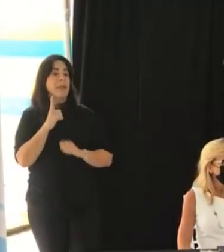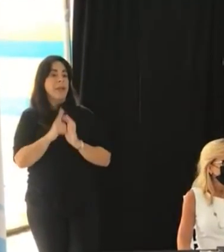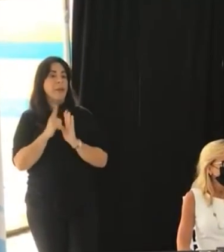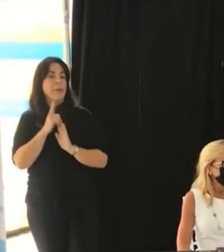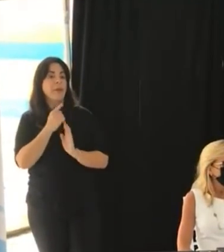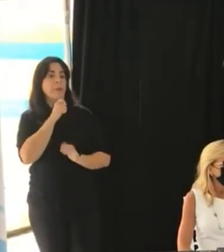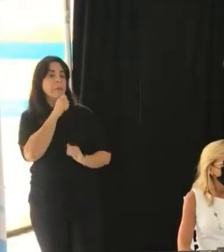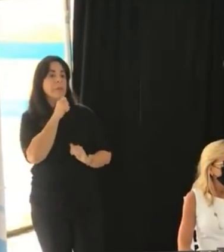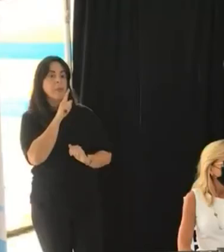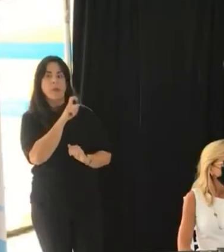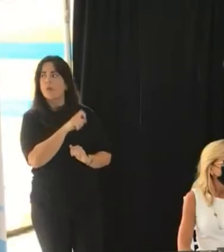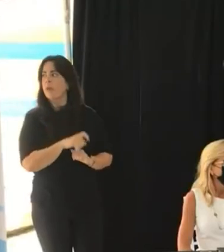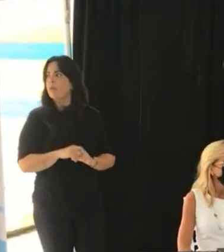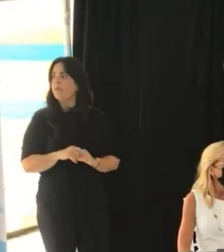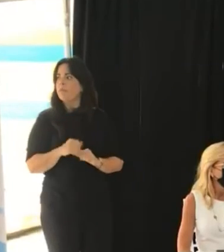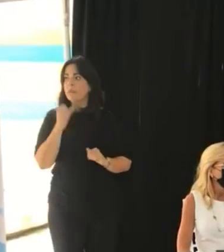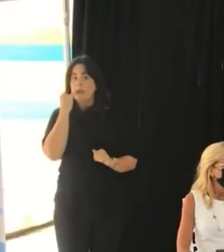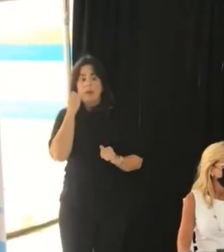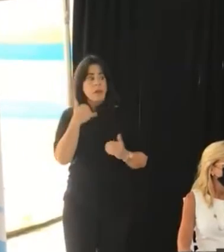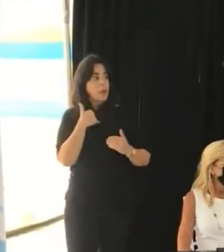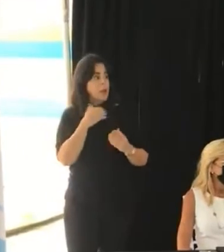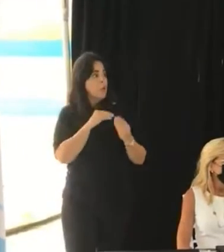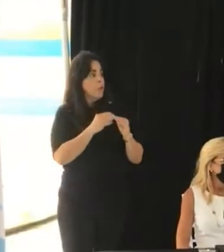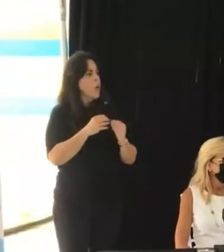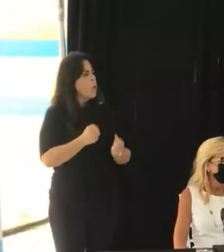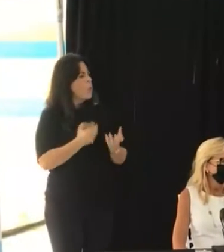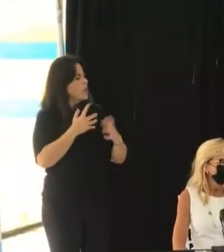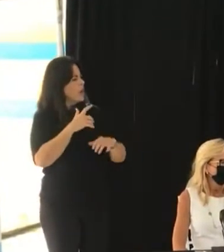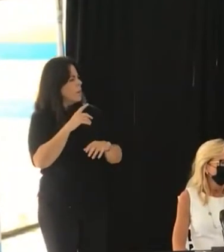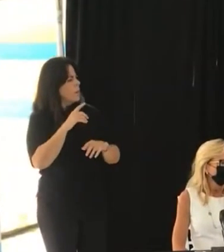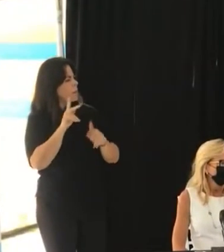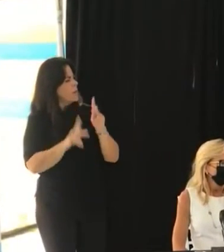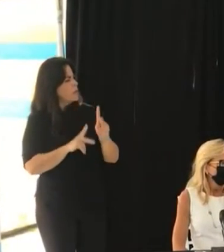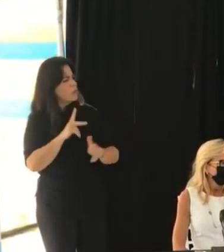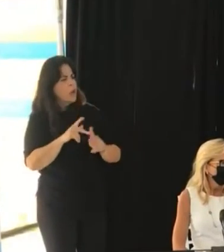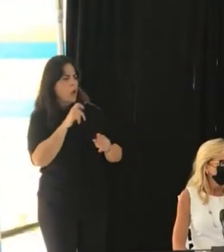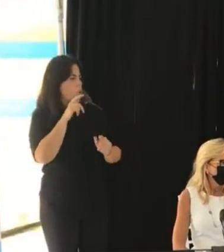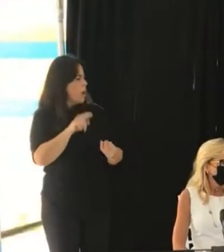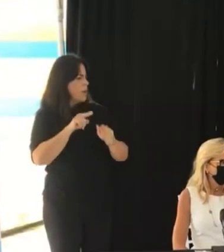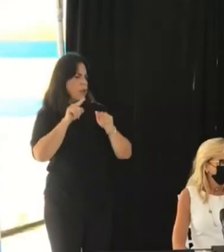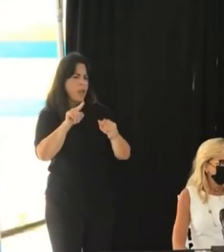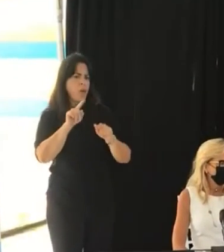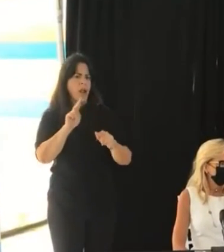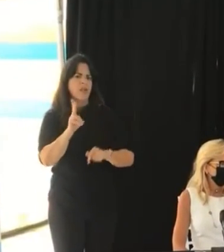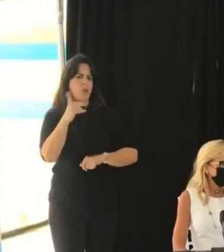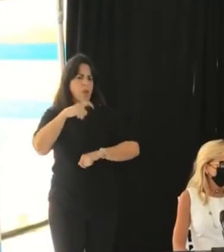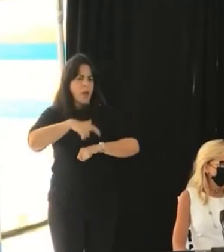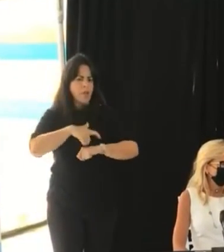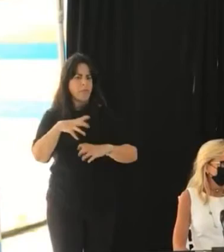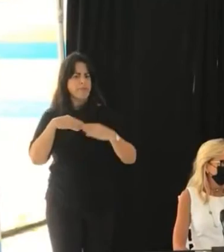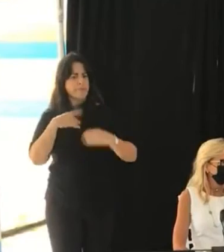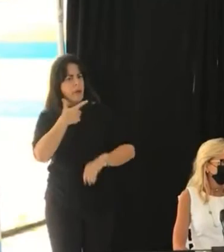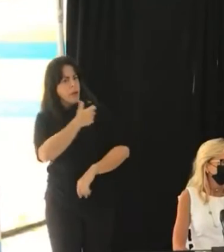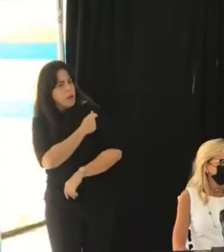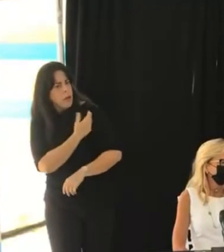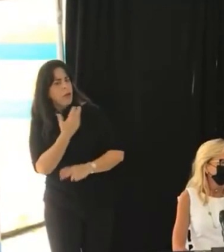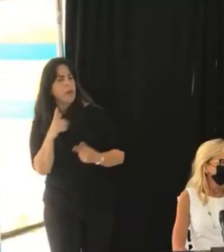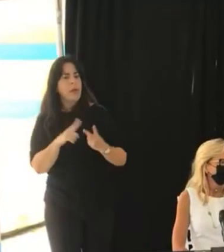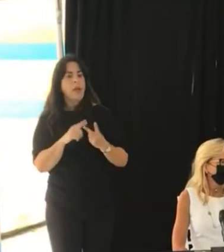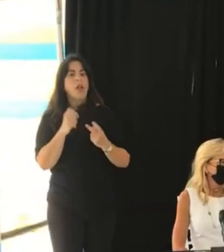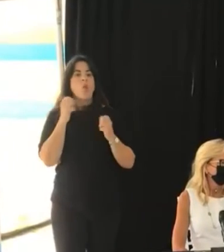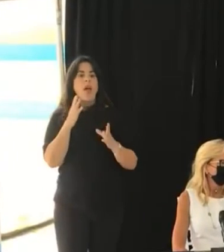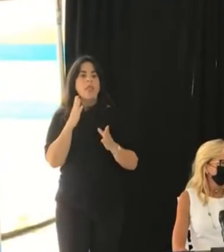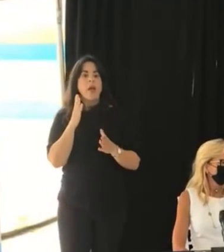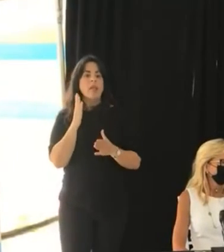secretario, si tienen este número, ¿cuántas personas no han acudido a esa segunda dosis? ¿Y cuántas intervenciones se han hecho a